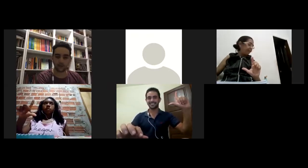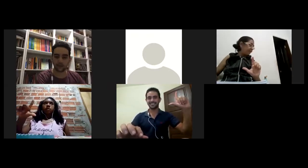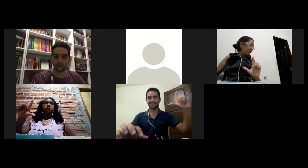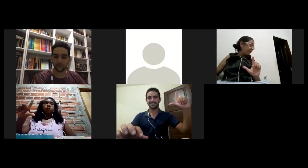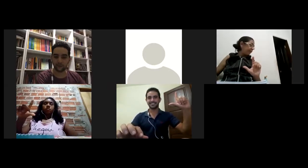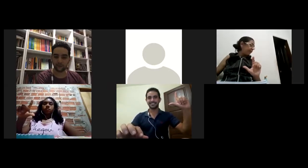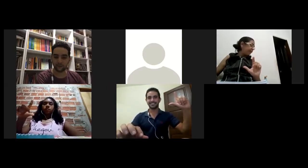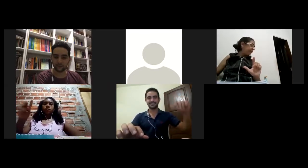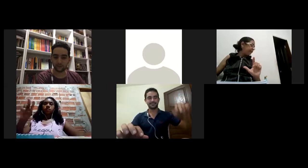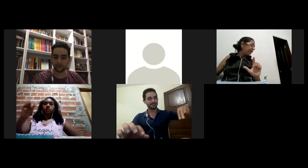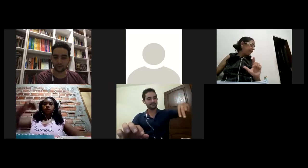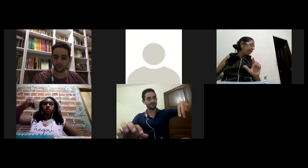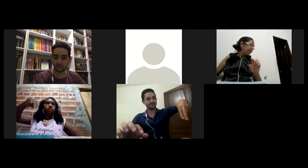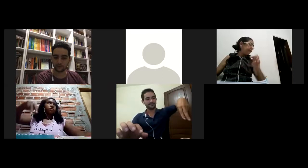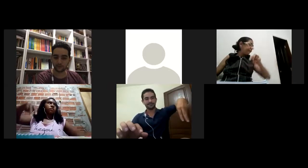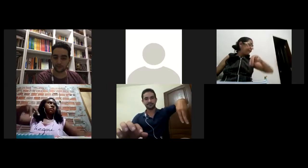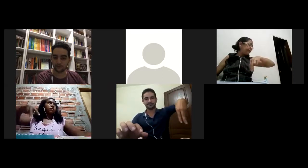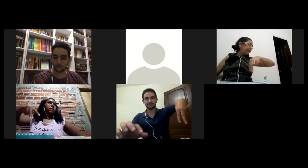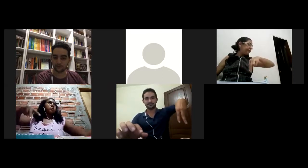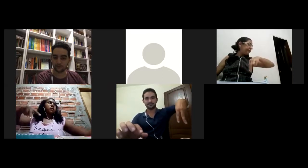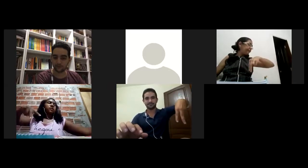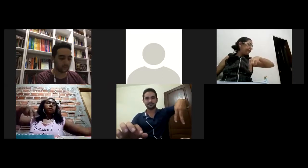N de navio.